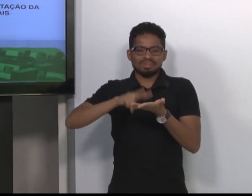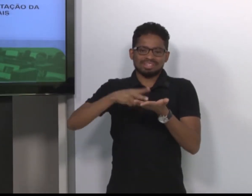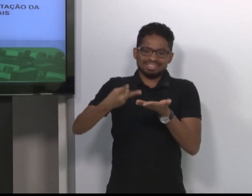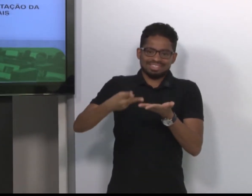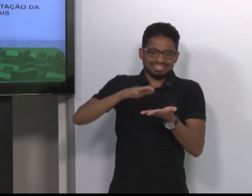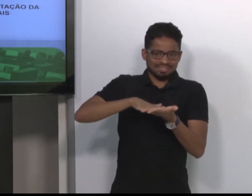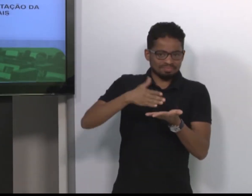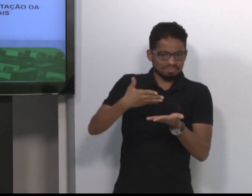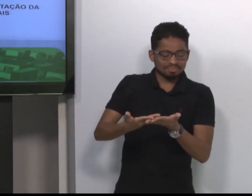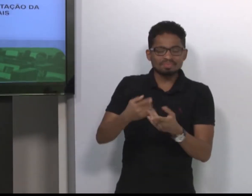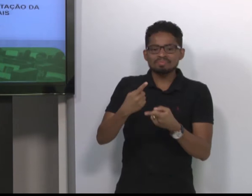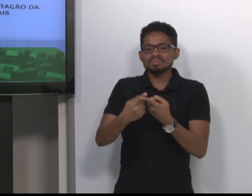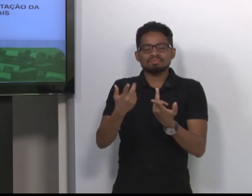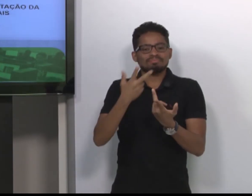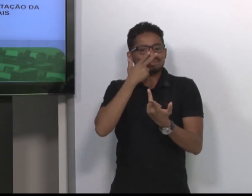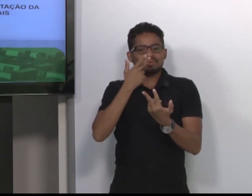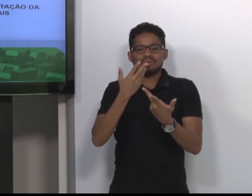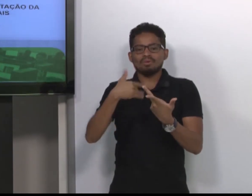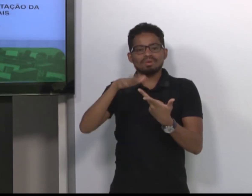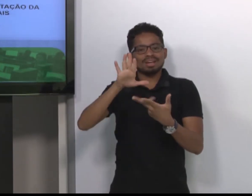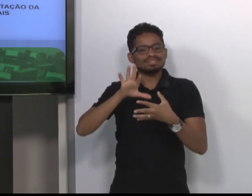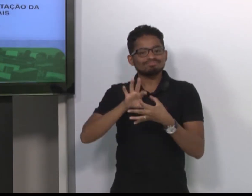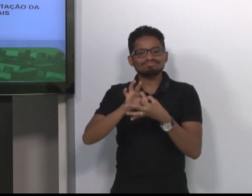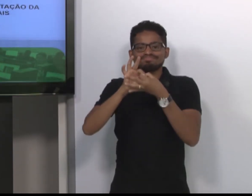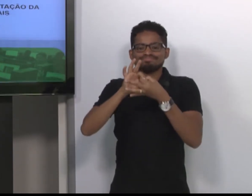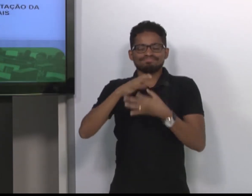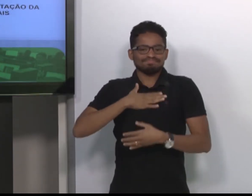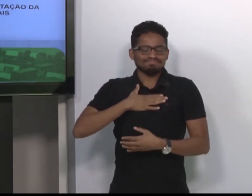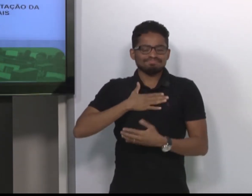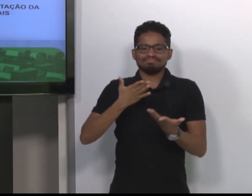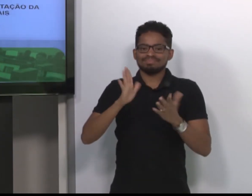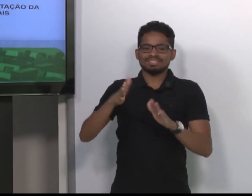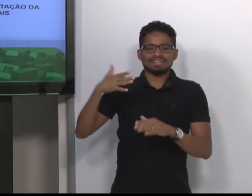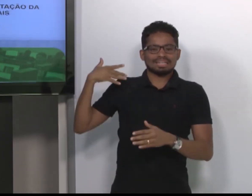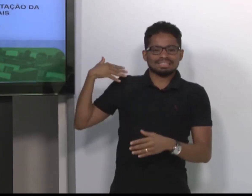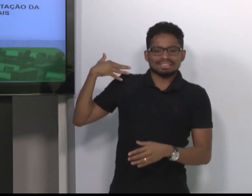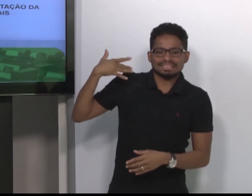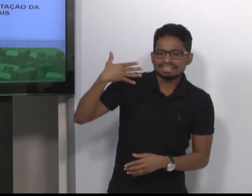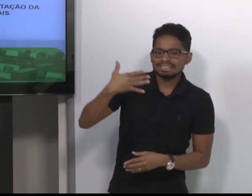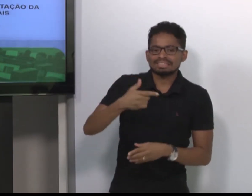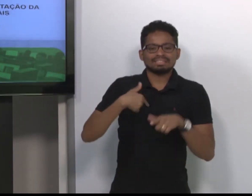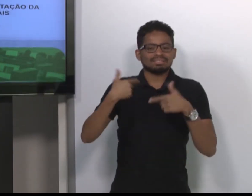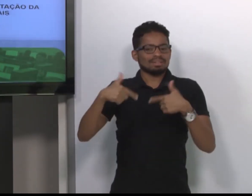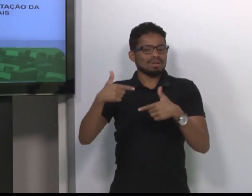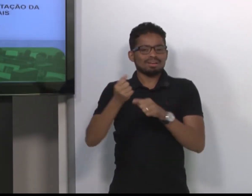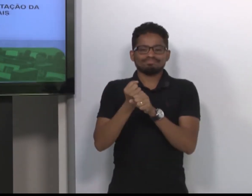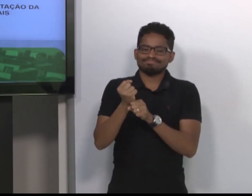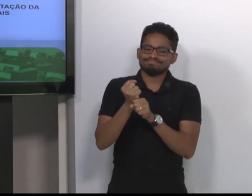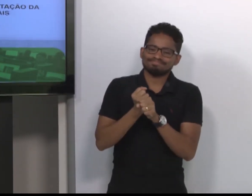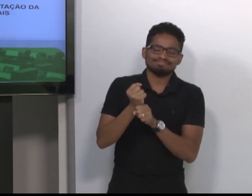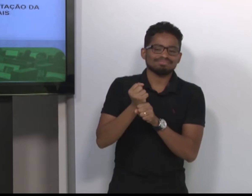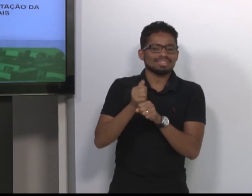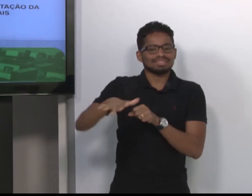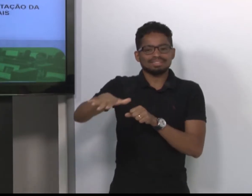e interpretação. Então, eu tenho uma ligação já com essa área há algum tempo, já trabalho com tradução